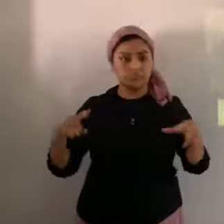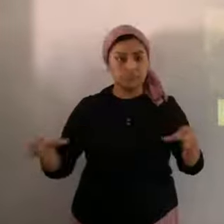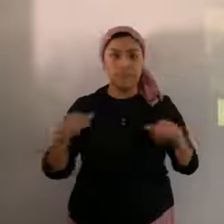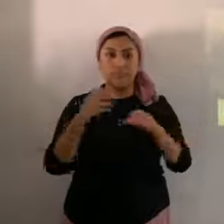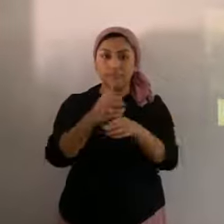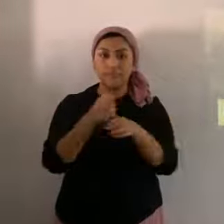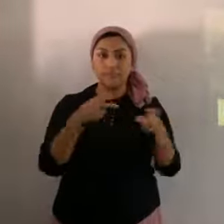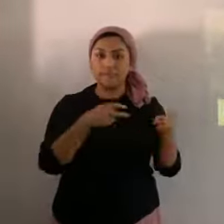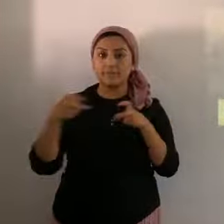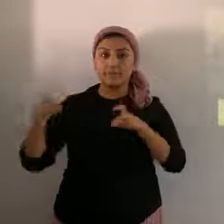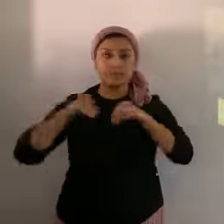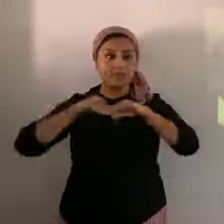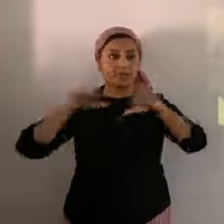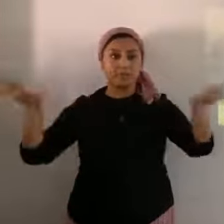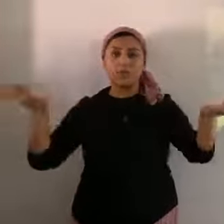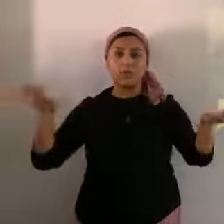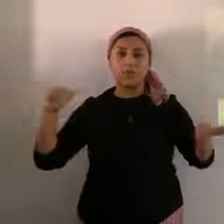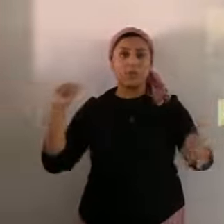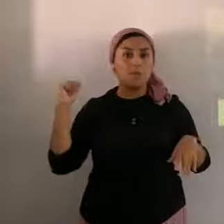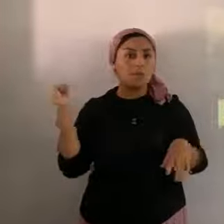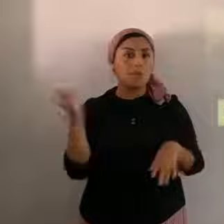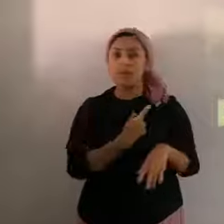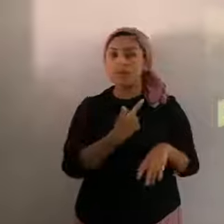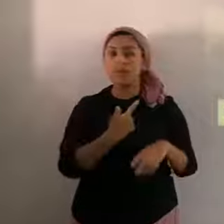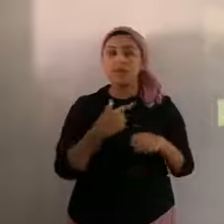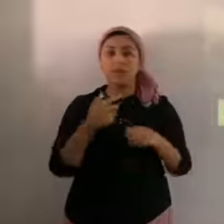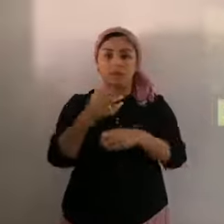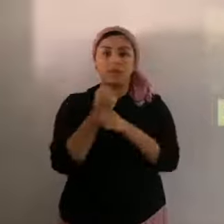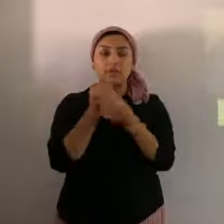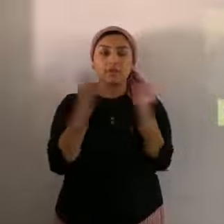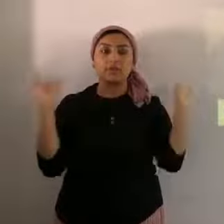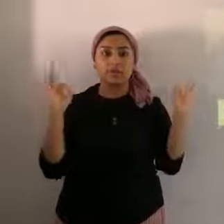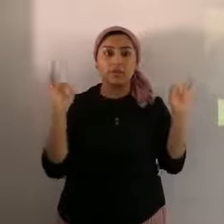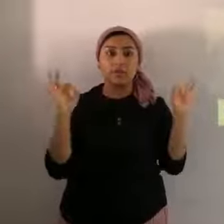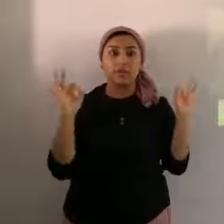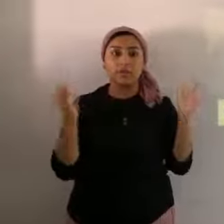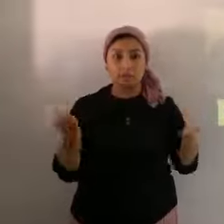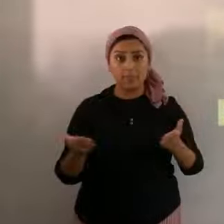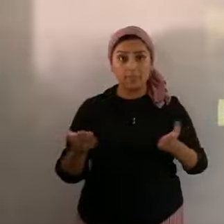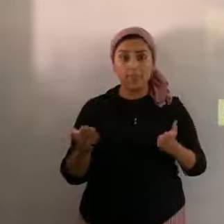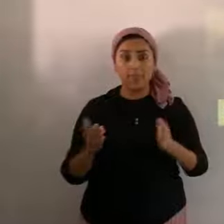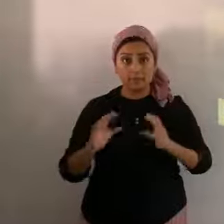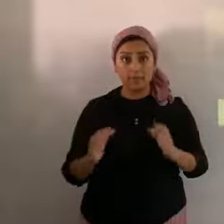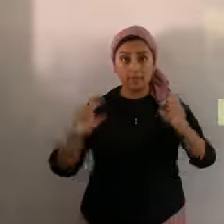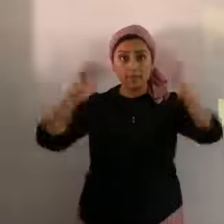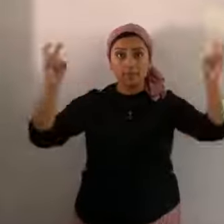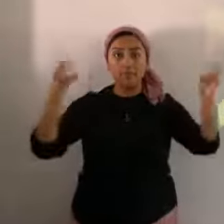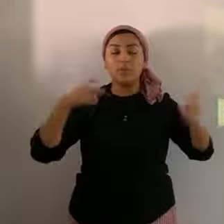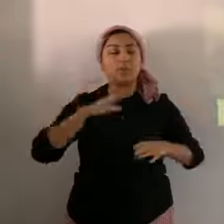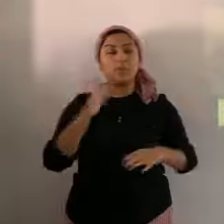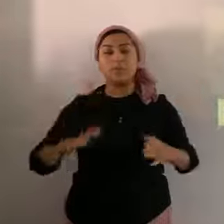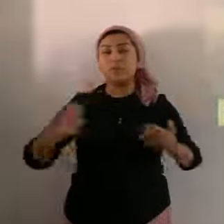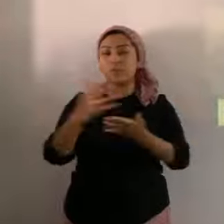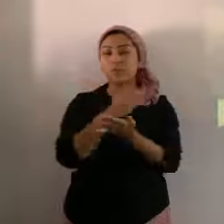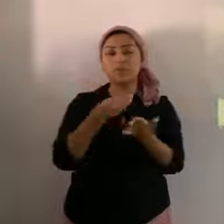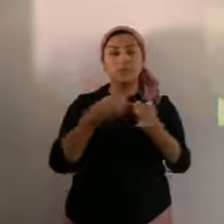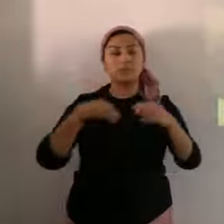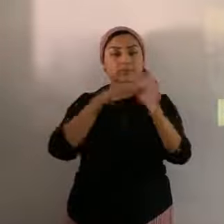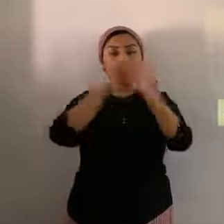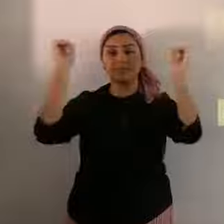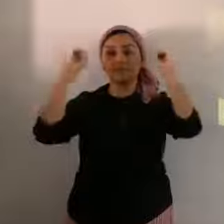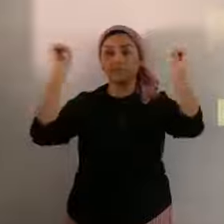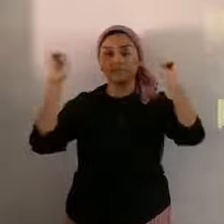pueden bajar, copiar, regalar. Todo el material es gratuito. El lema en esta congregación es no hacer negocio con la palabra